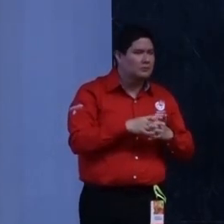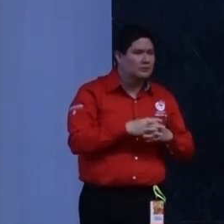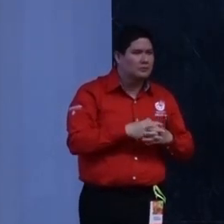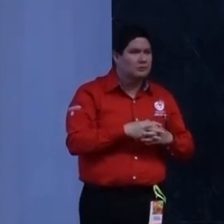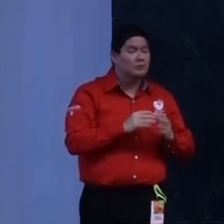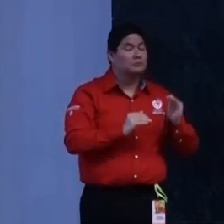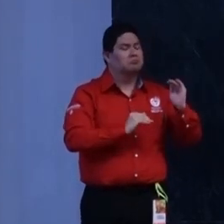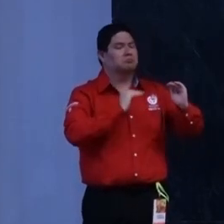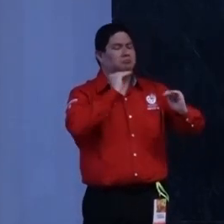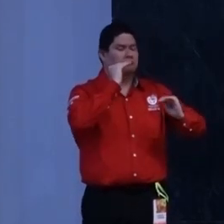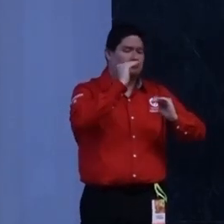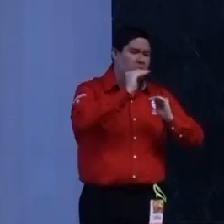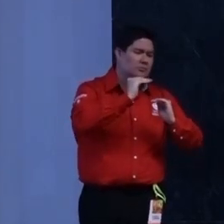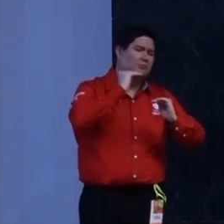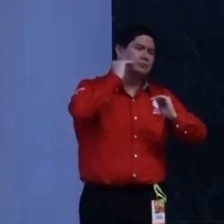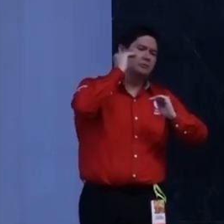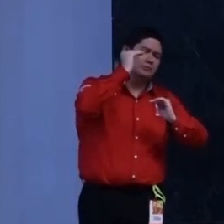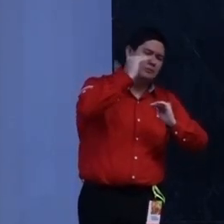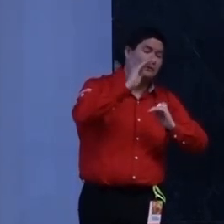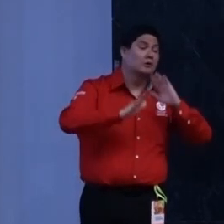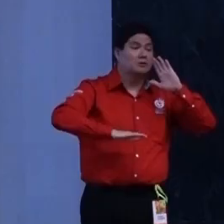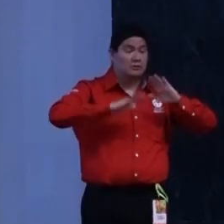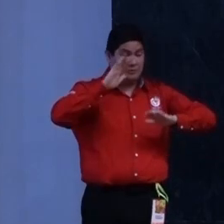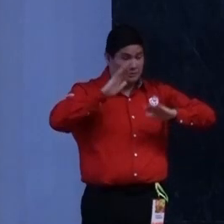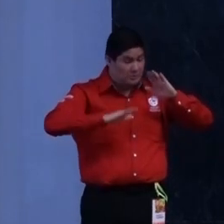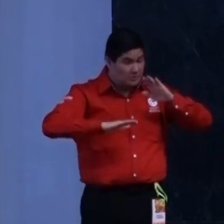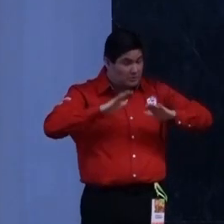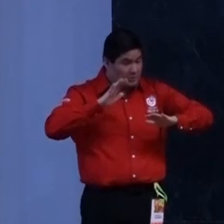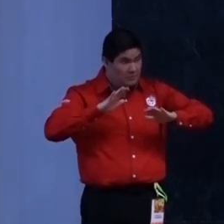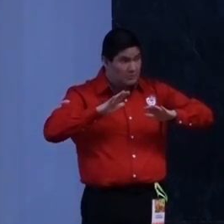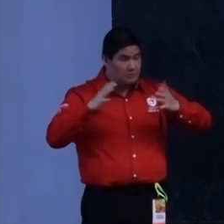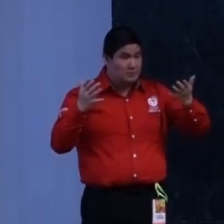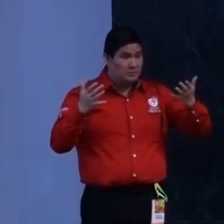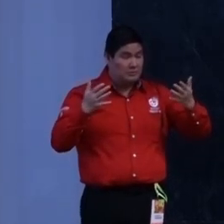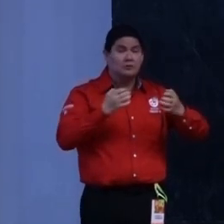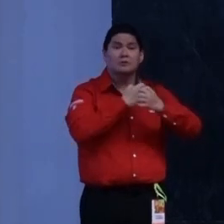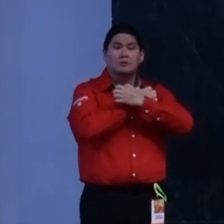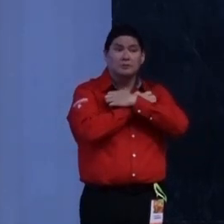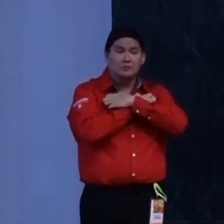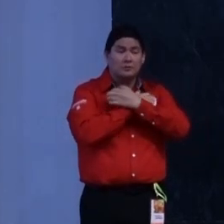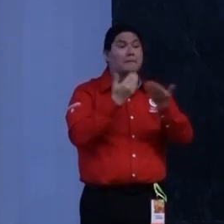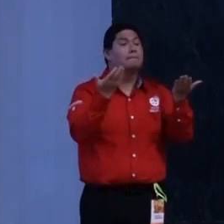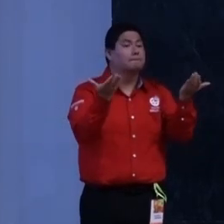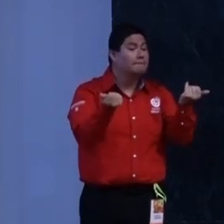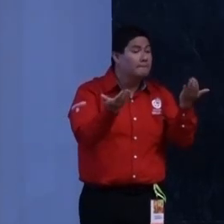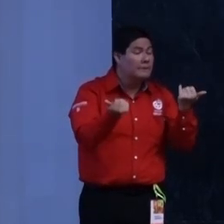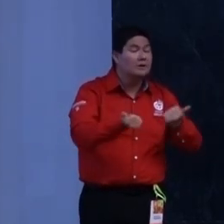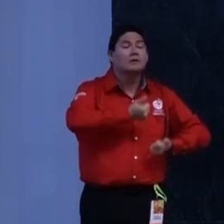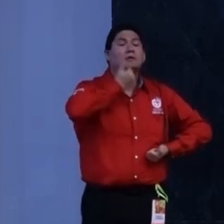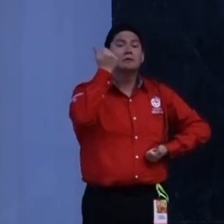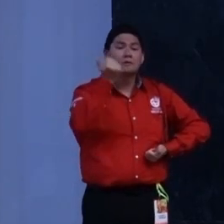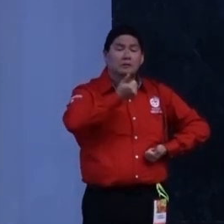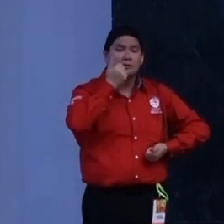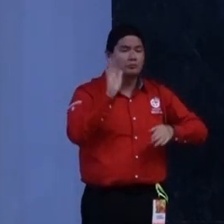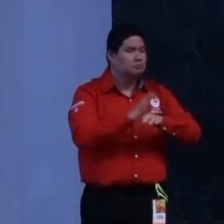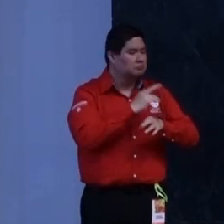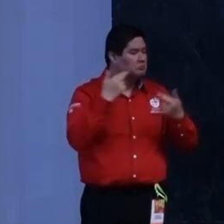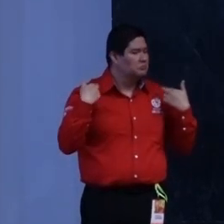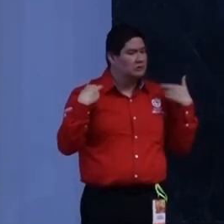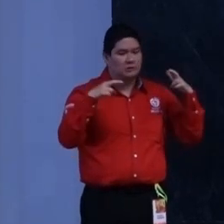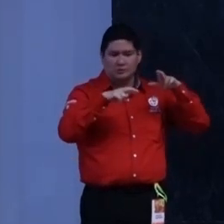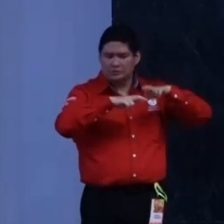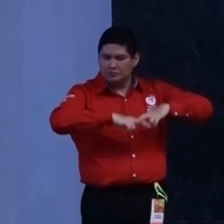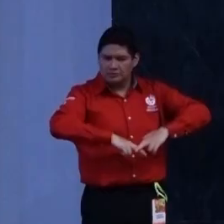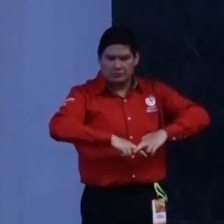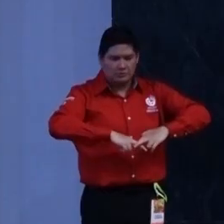vamos a avanzar. Y a veces el que tiene que pedir es el alumno, porque el maestro